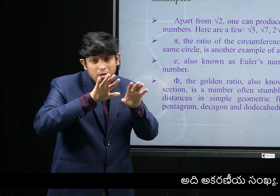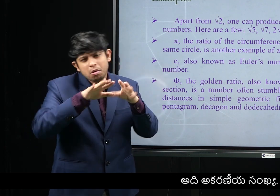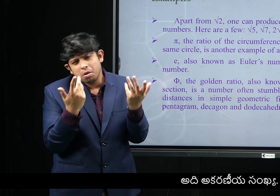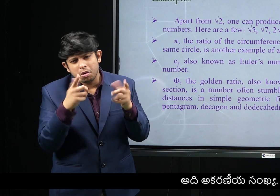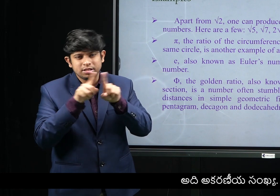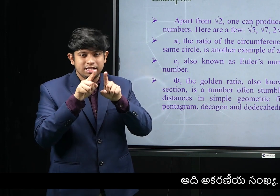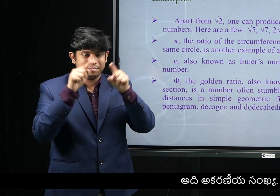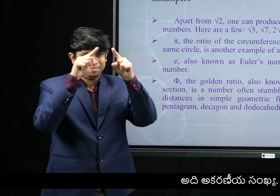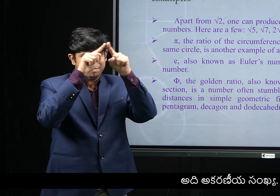సంఖ్య.